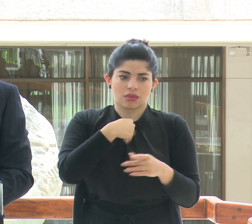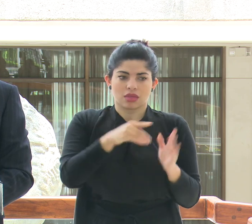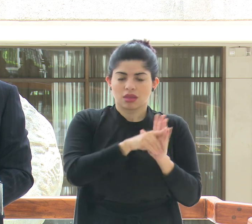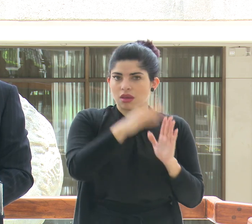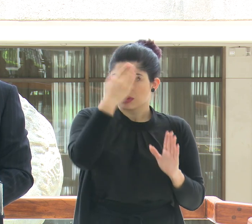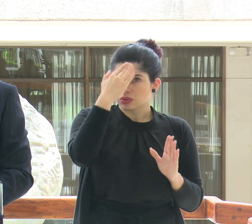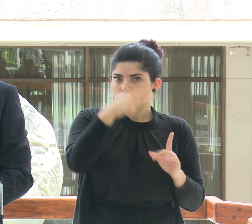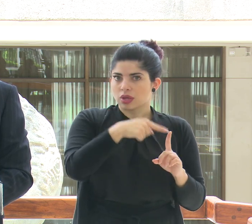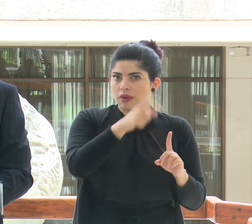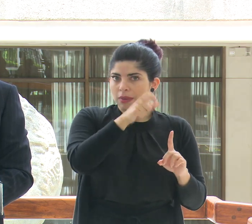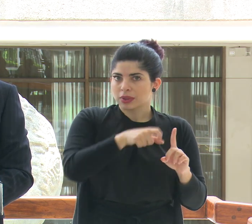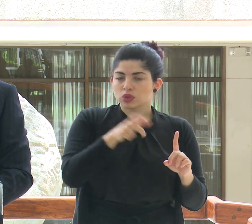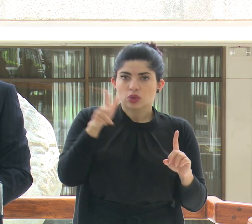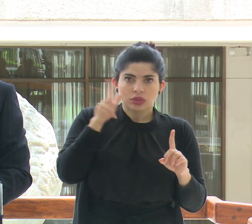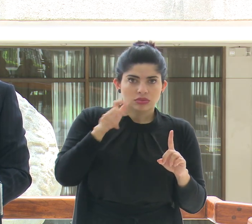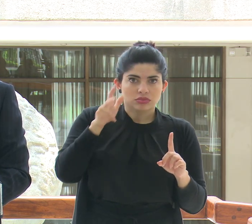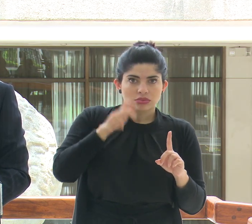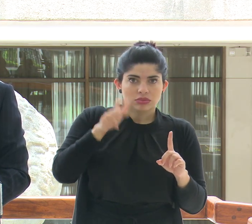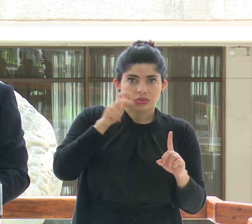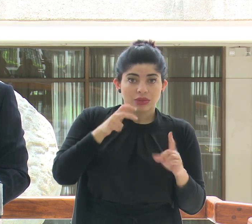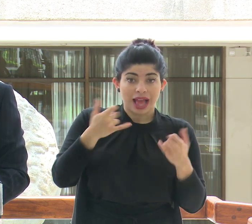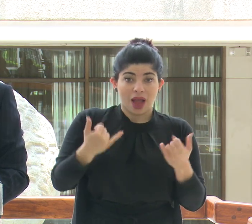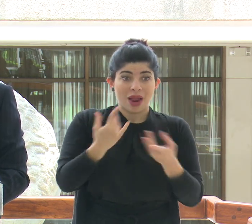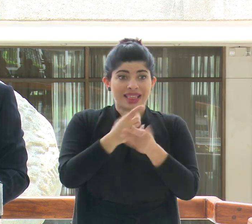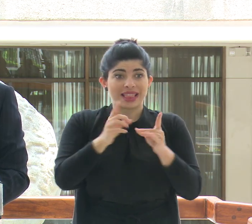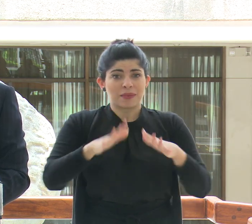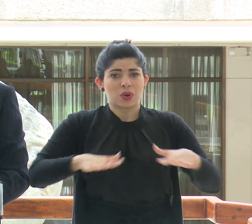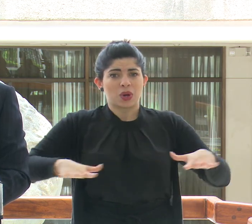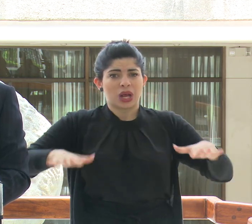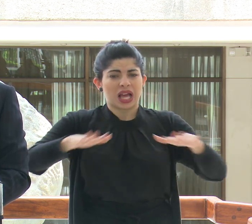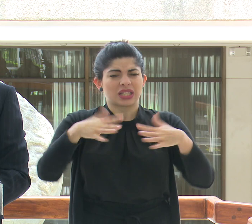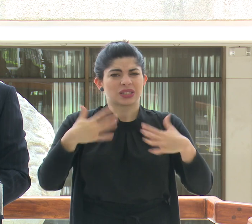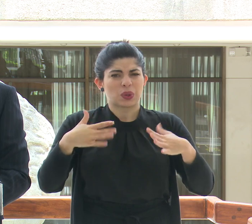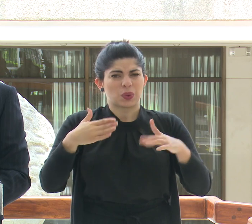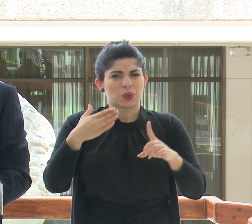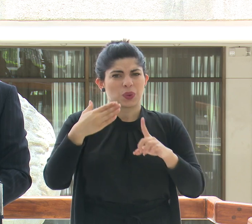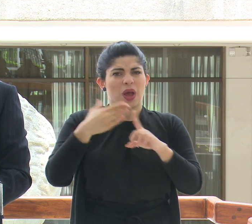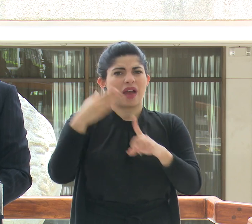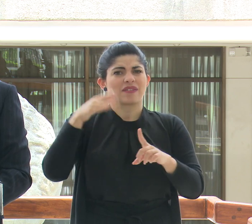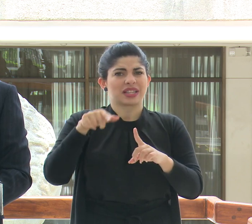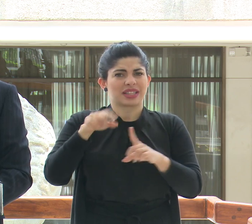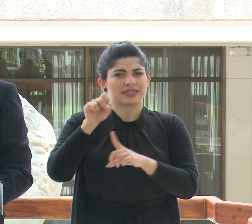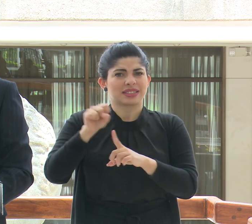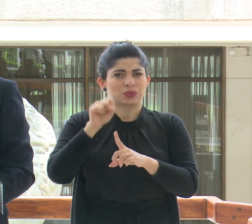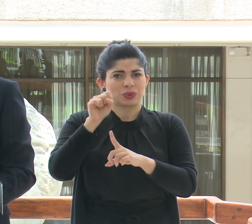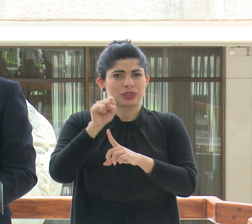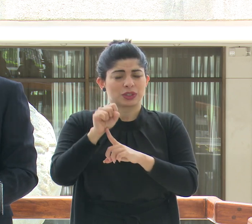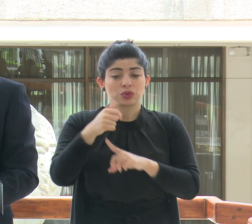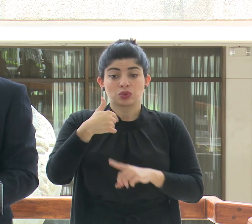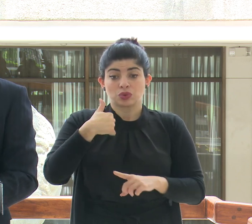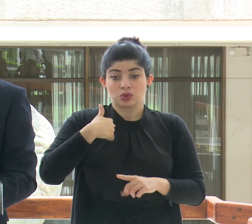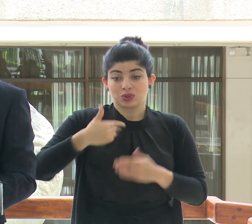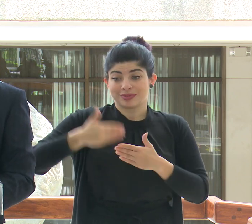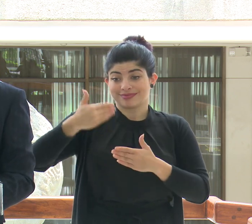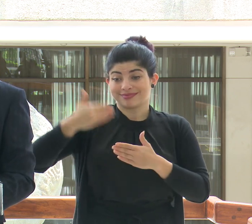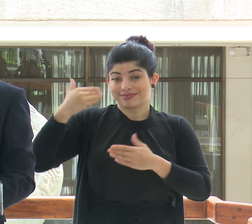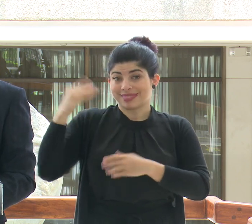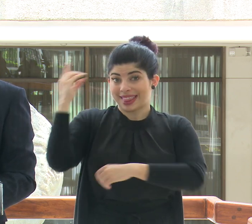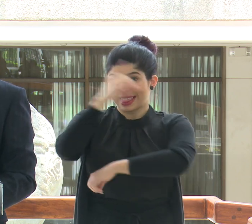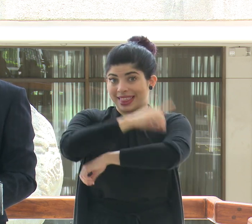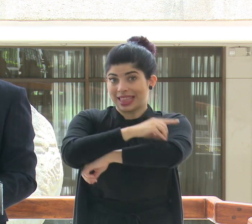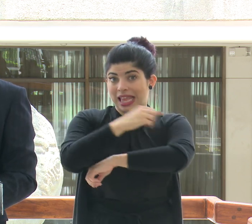Hoy las democracias se están viendo afectadas por este tipo de fenómenos. Yo incluso estos días he